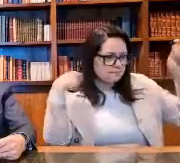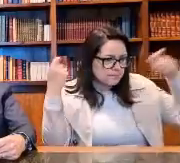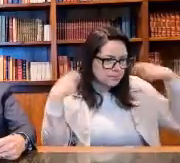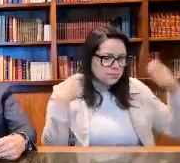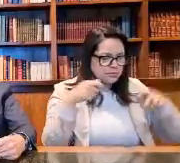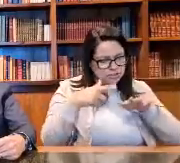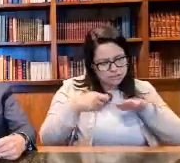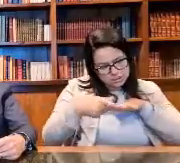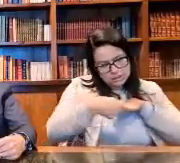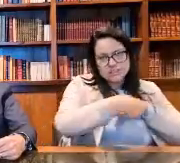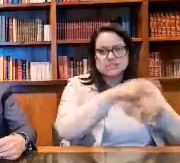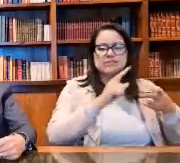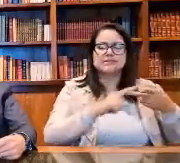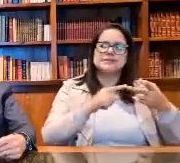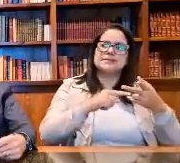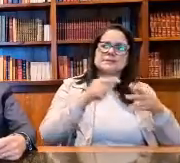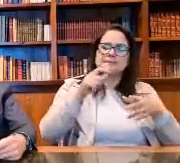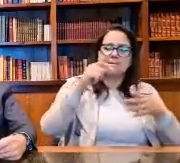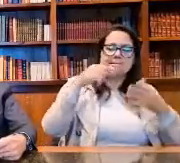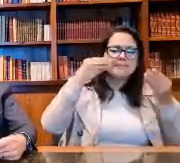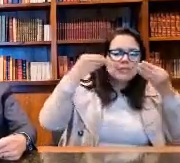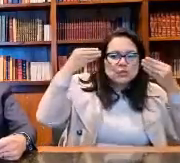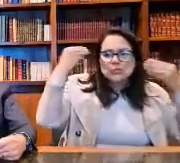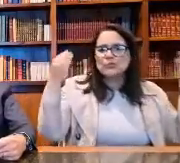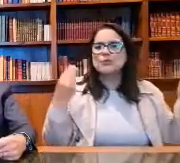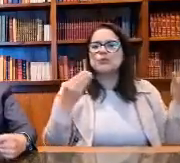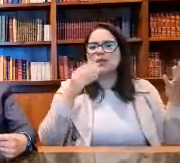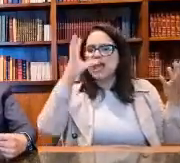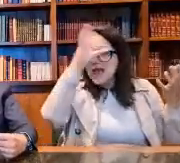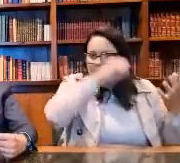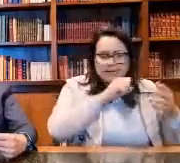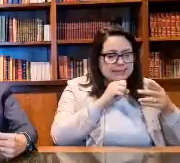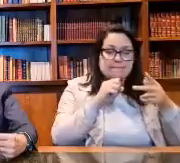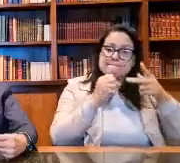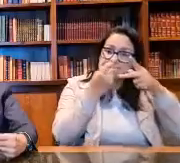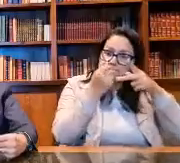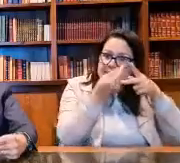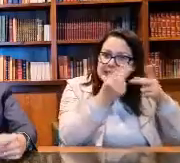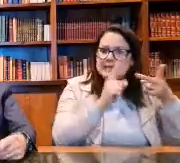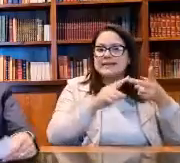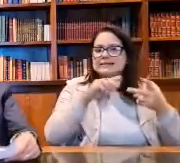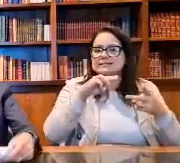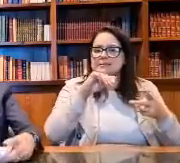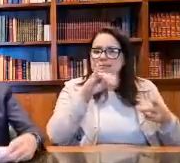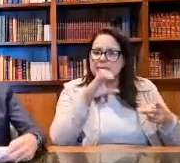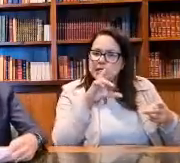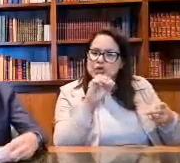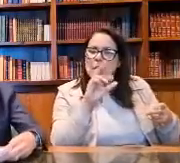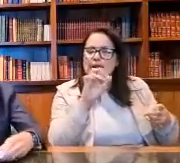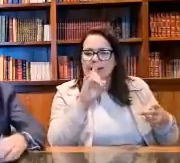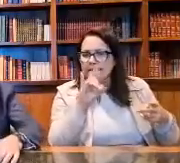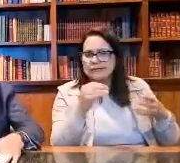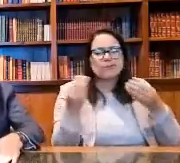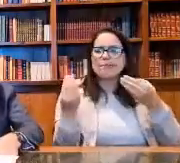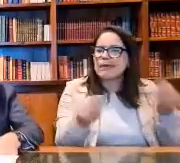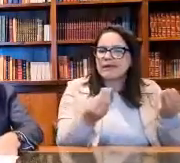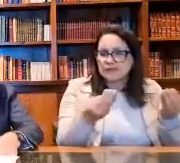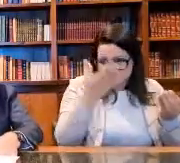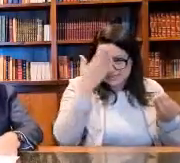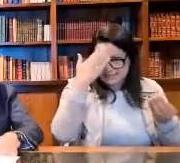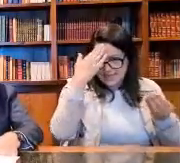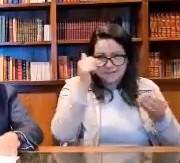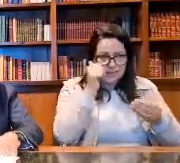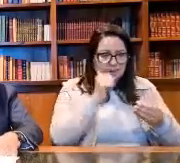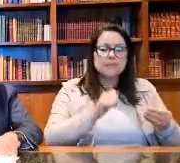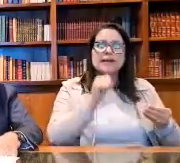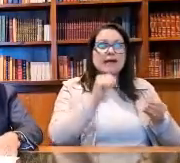manicure, pintura, curso... A ensinar a usar o Pix, abrir conta, microcrédito, para quê? O senhor sabia que as mulheres que a